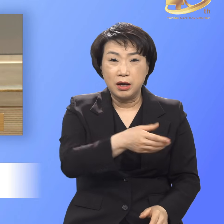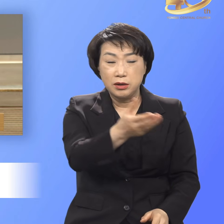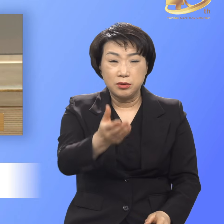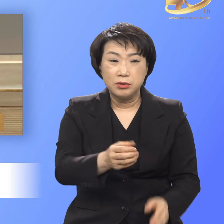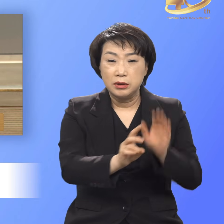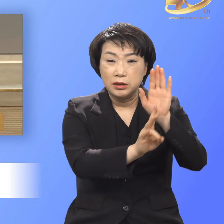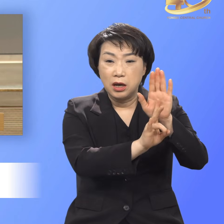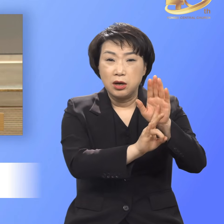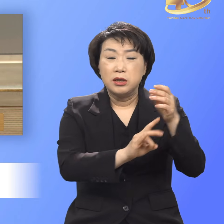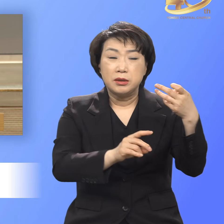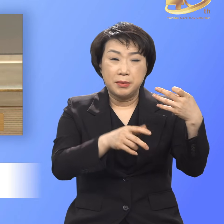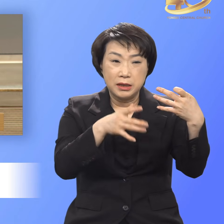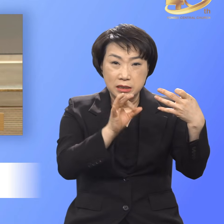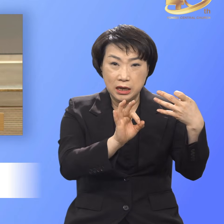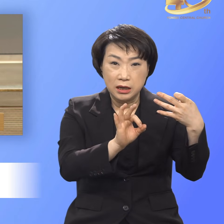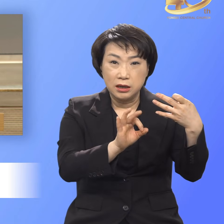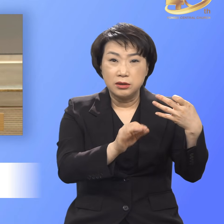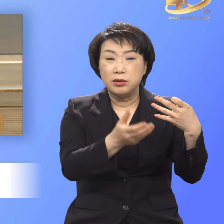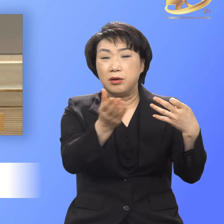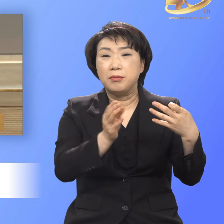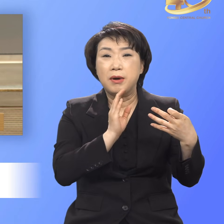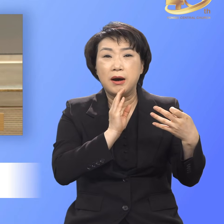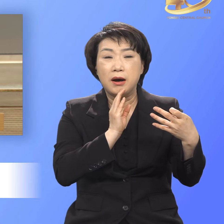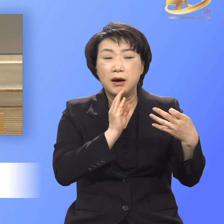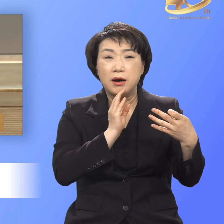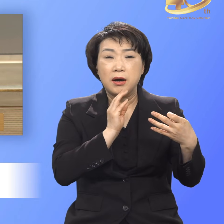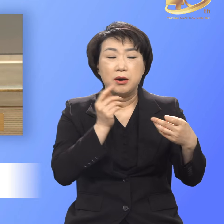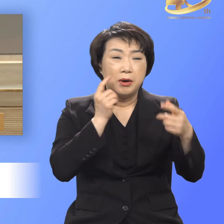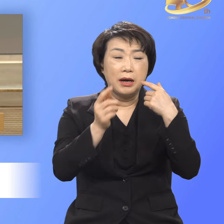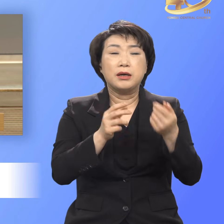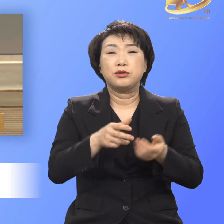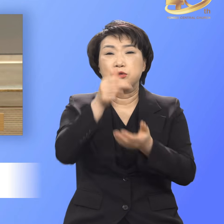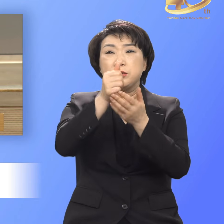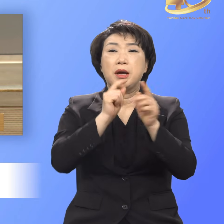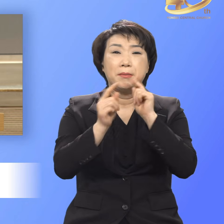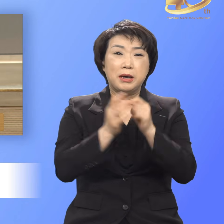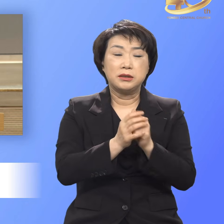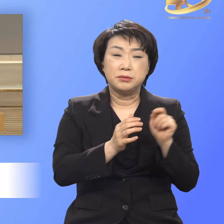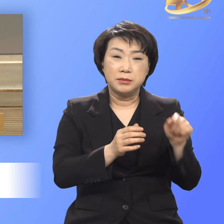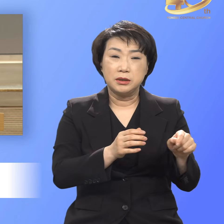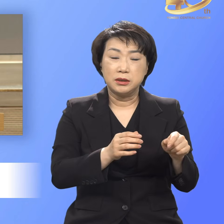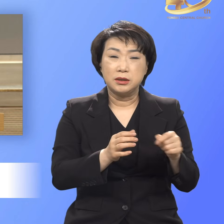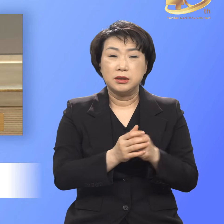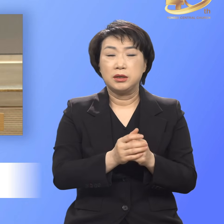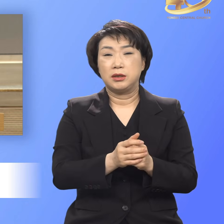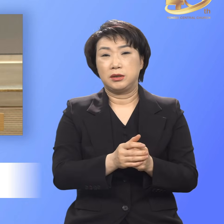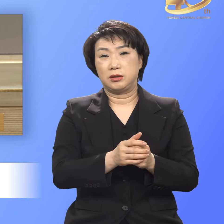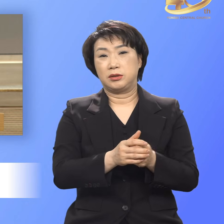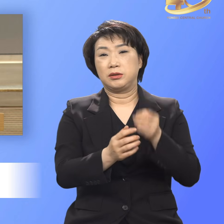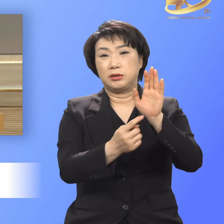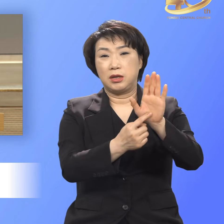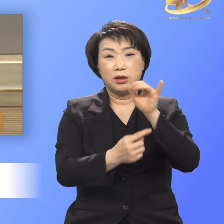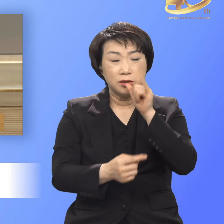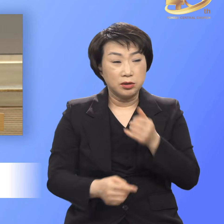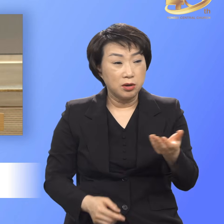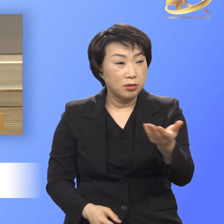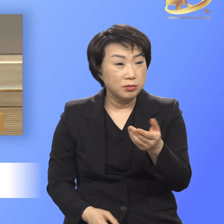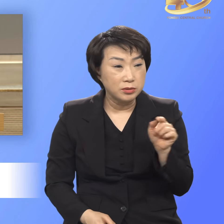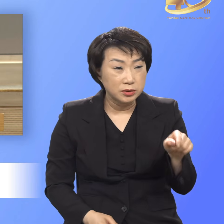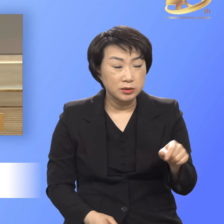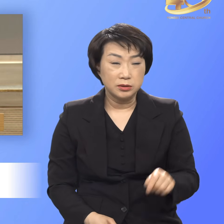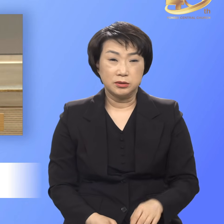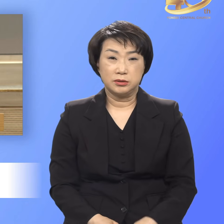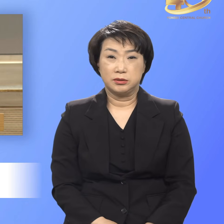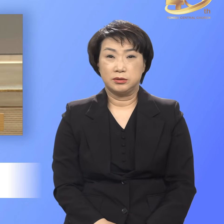계시록 18장에 아주 정확하게 주님이 사도 요한을 통해서 대지를